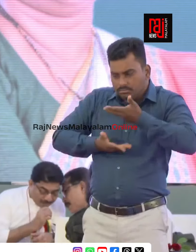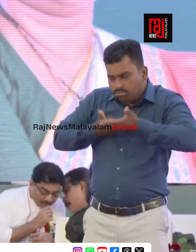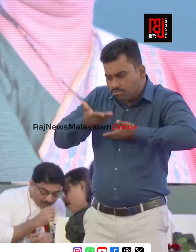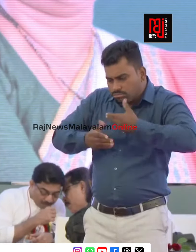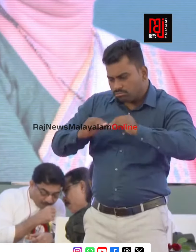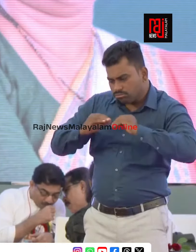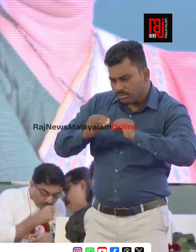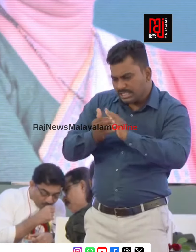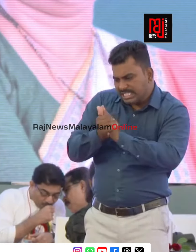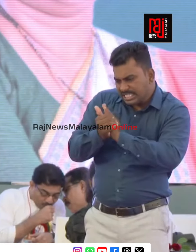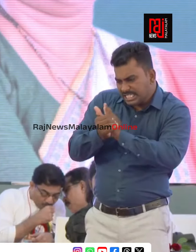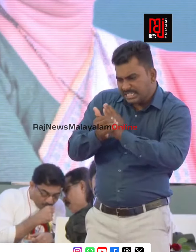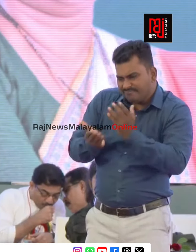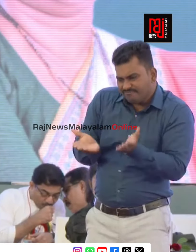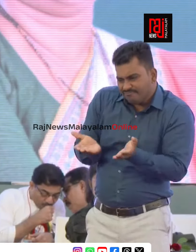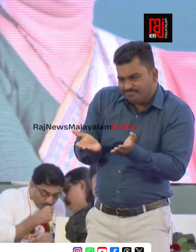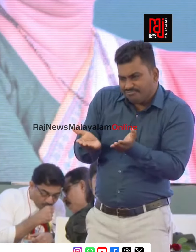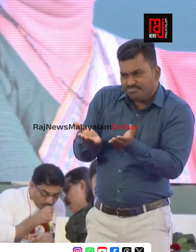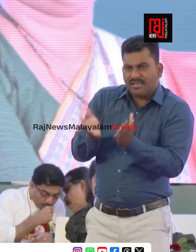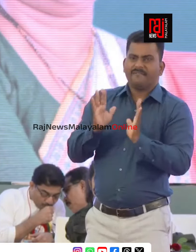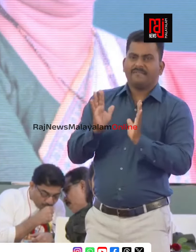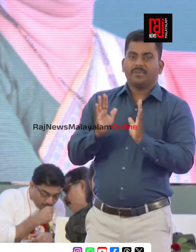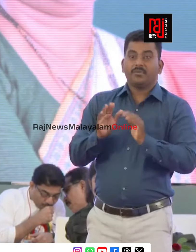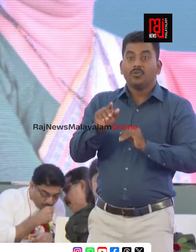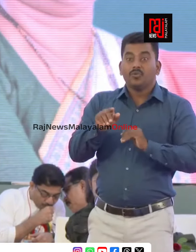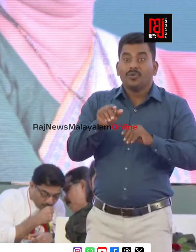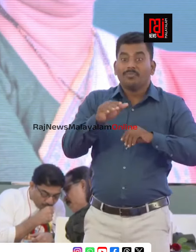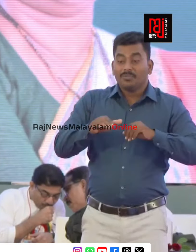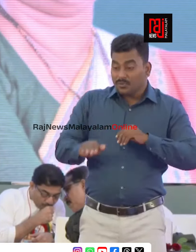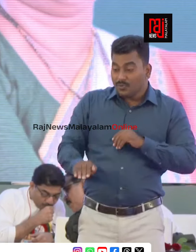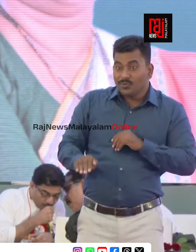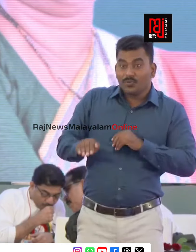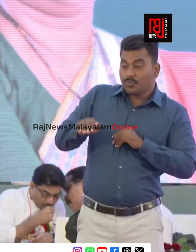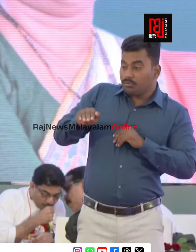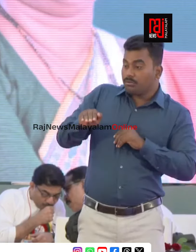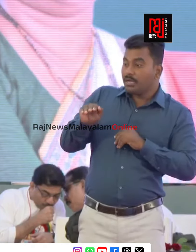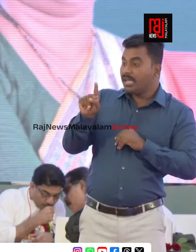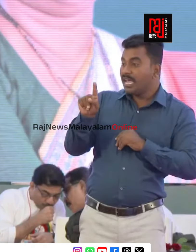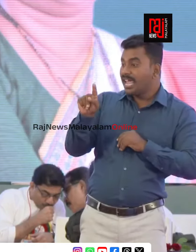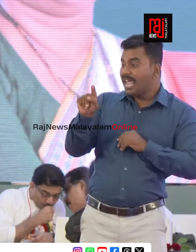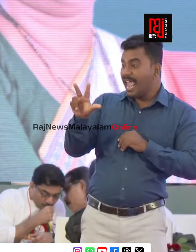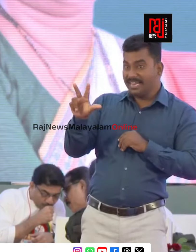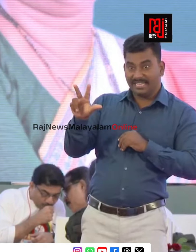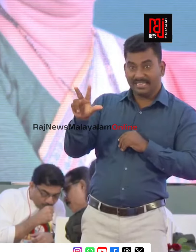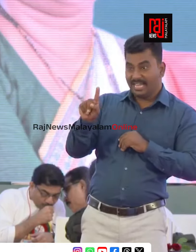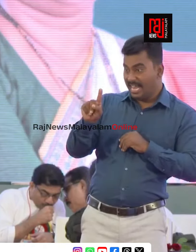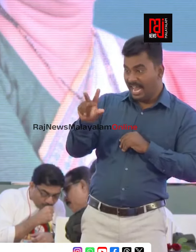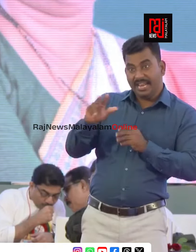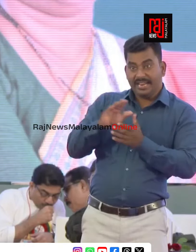18 വയസ്സ് കഴിഞ്ഞ ബൗദ്ധിക വെല്ലുവിളി നേരിടുന്നവരുടെ തൊഴിൽ നൈപുണ്യം